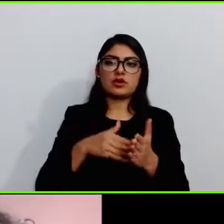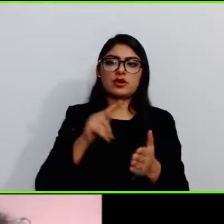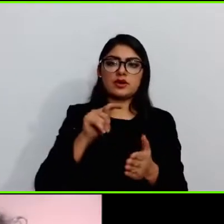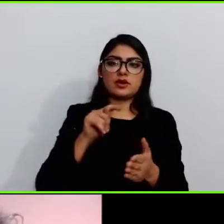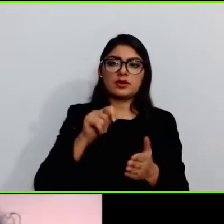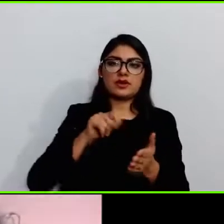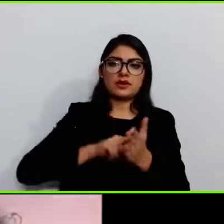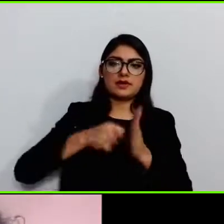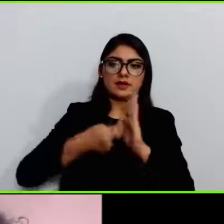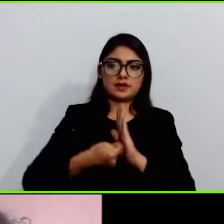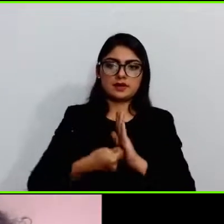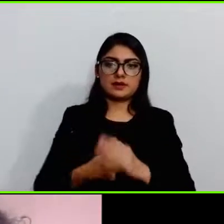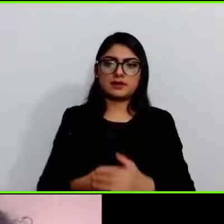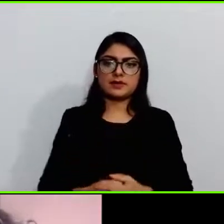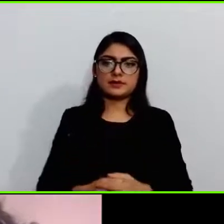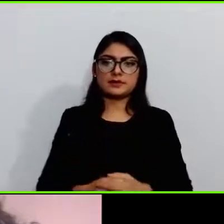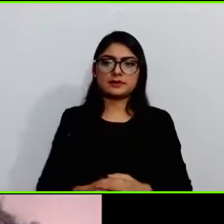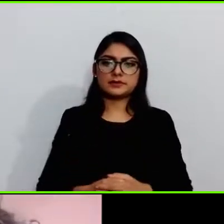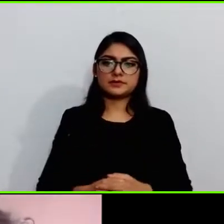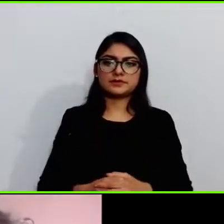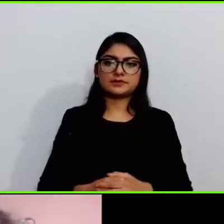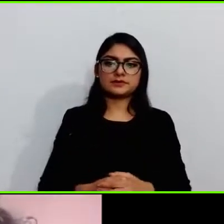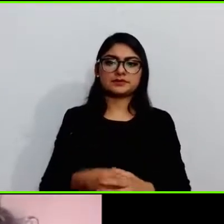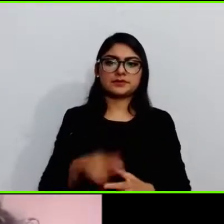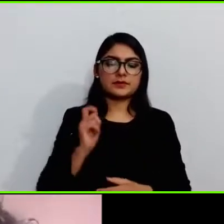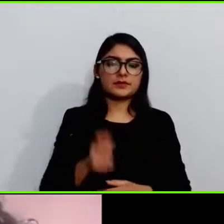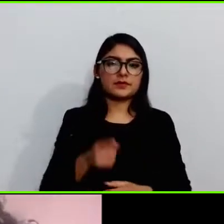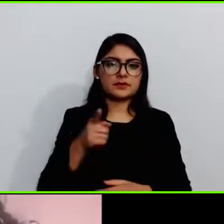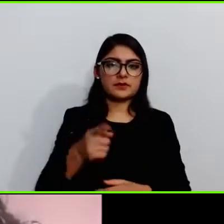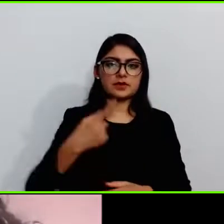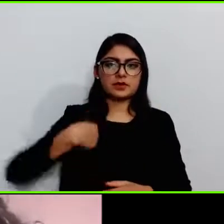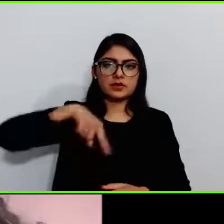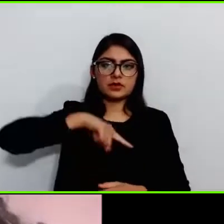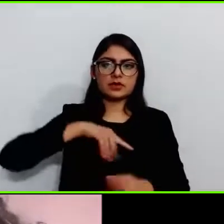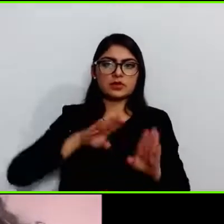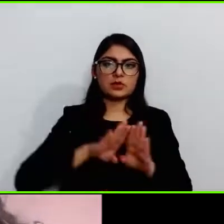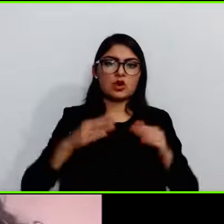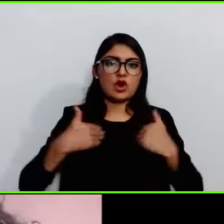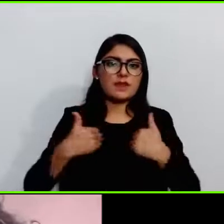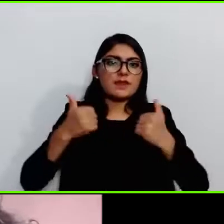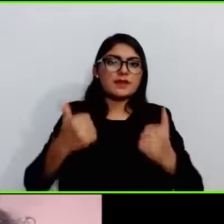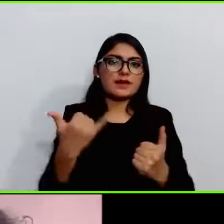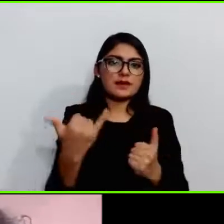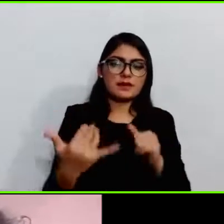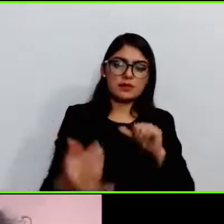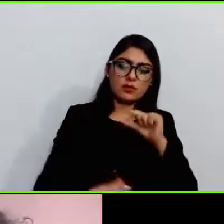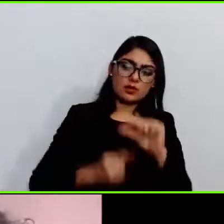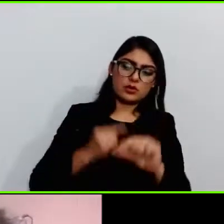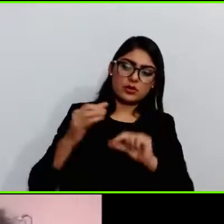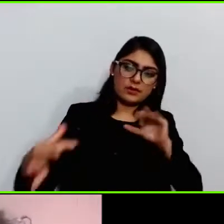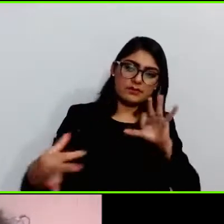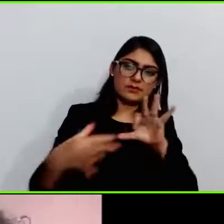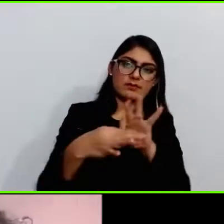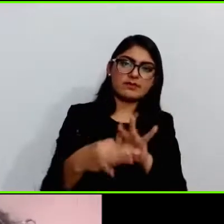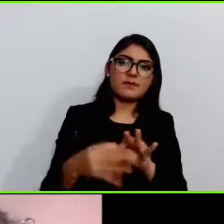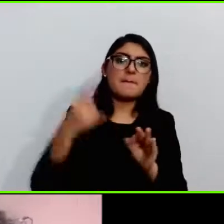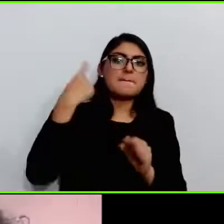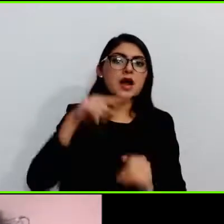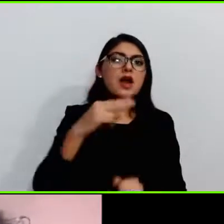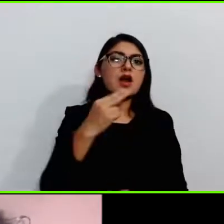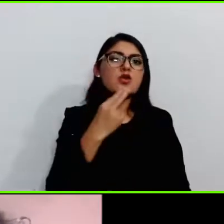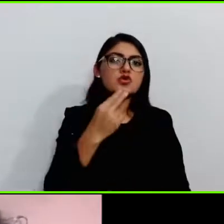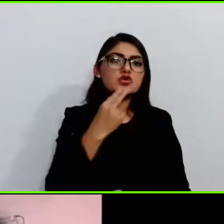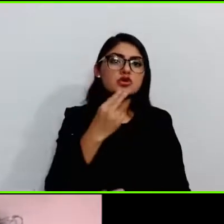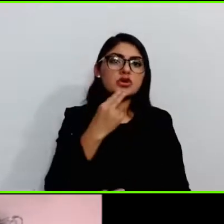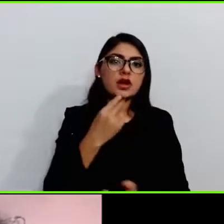jurídica. Entonces, por un lado, creo que ese es uno de los retos, entender y vincularse y acostumbrarse al uso de estas herramientas, ¿no? Que finalmente